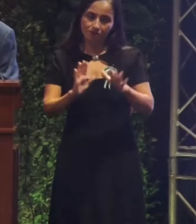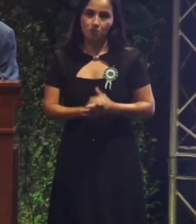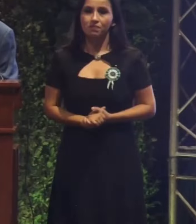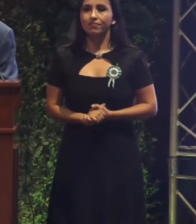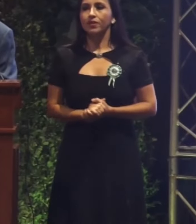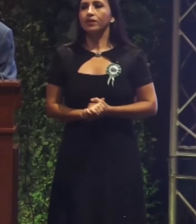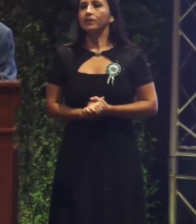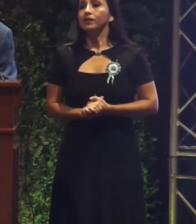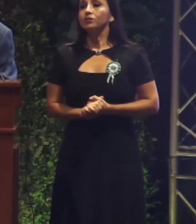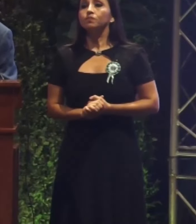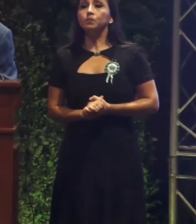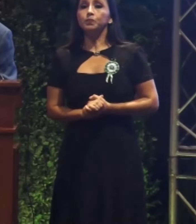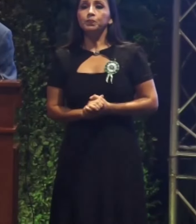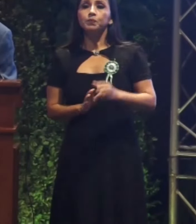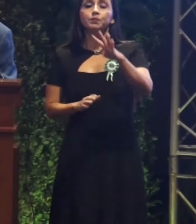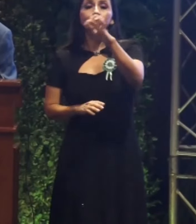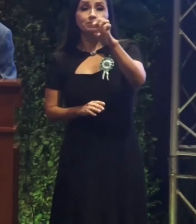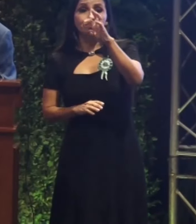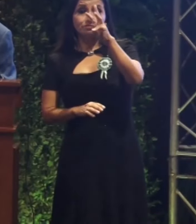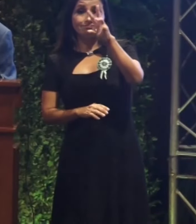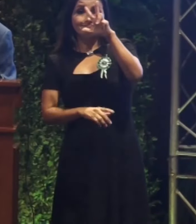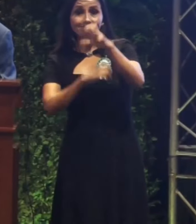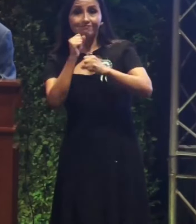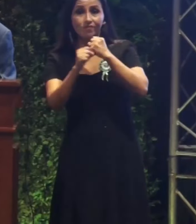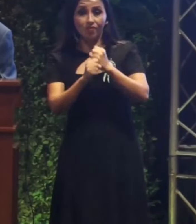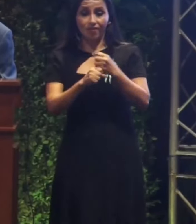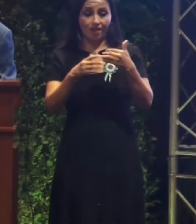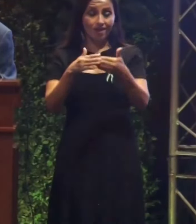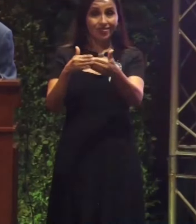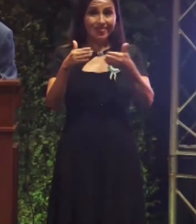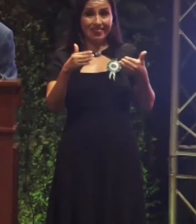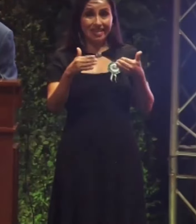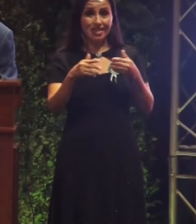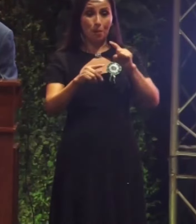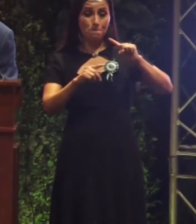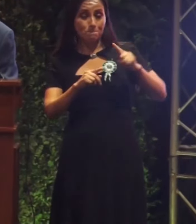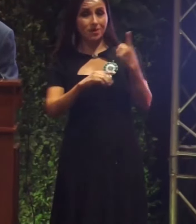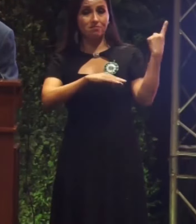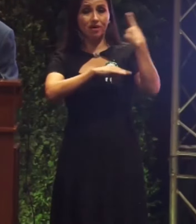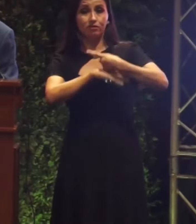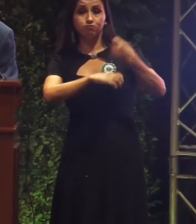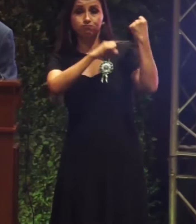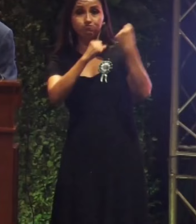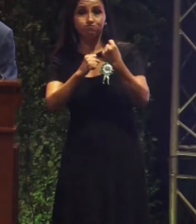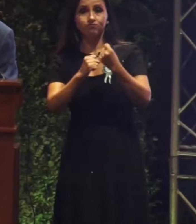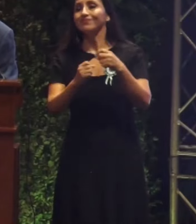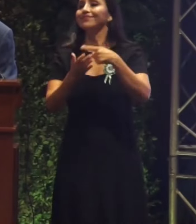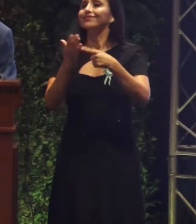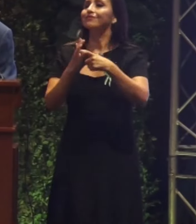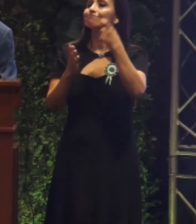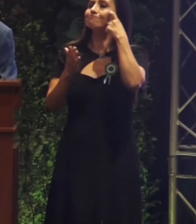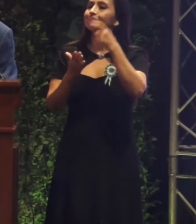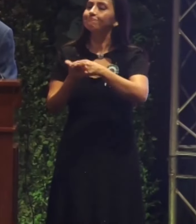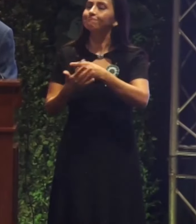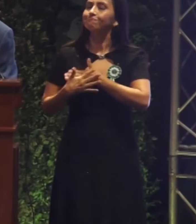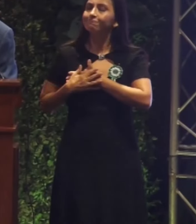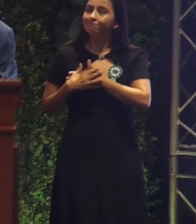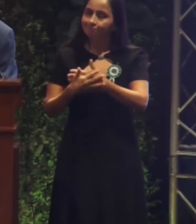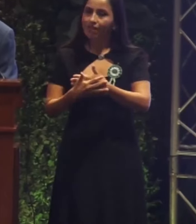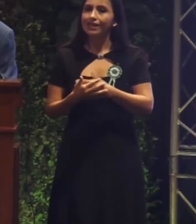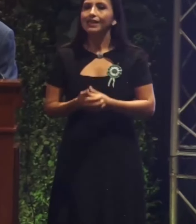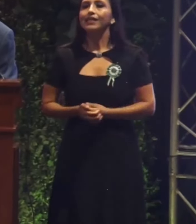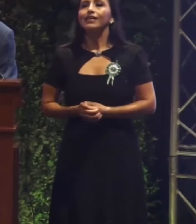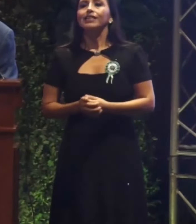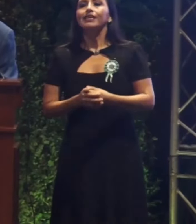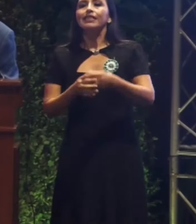A 463 años del día 1 de la fundación, constato con pena y creo